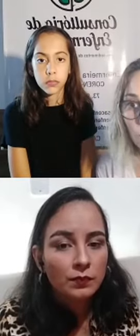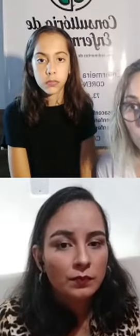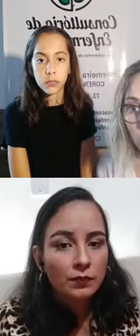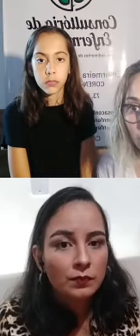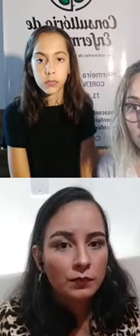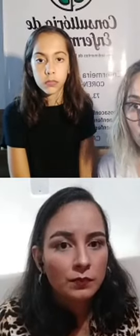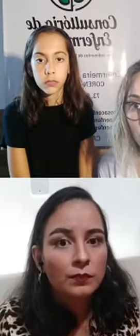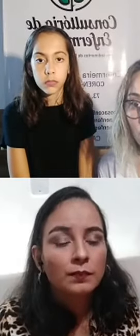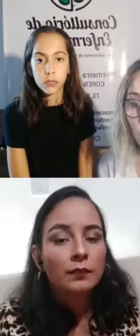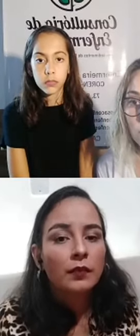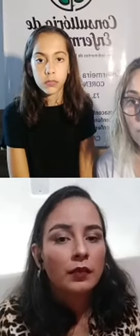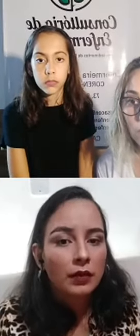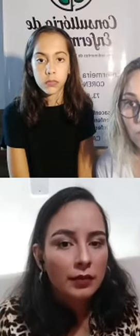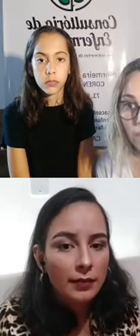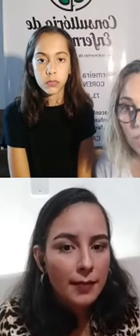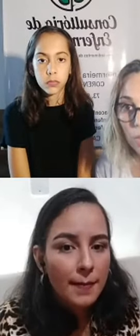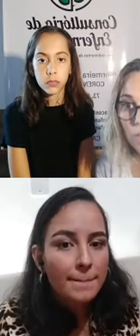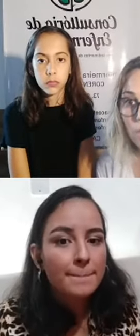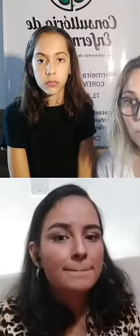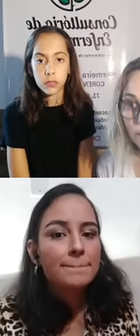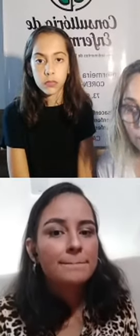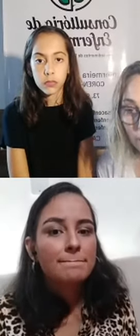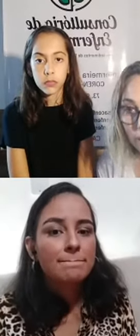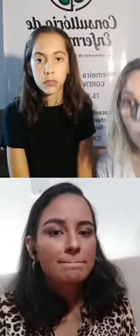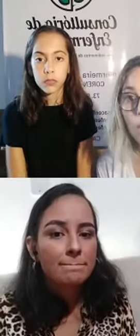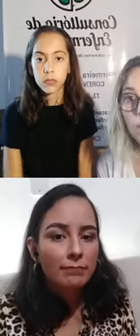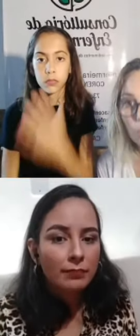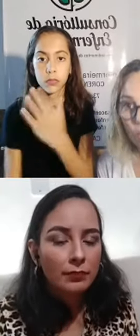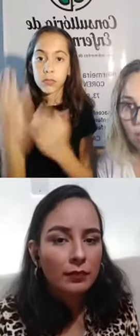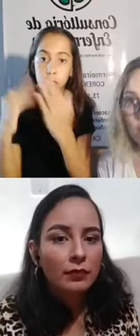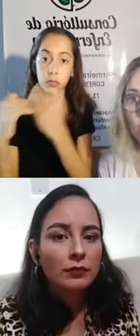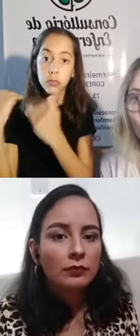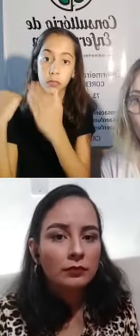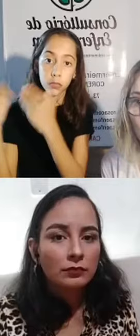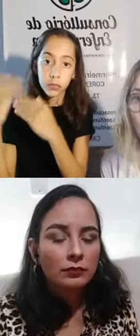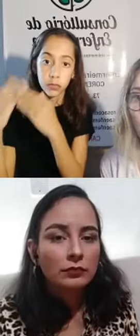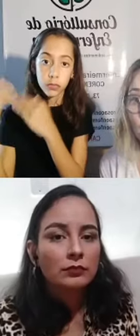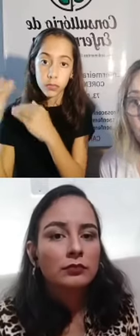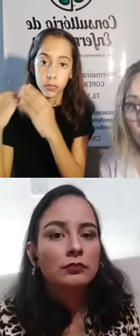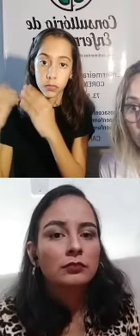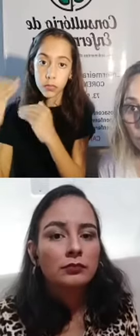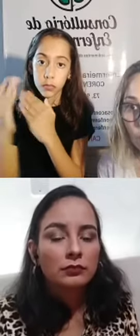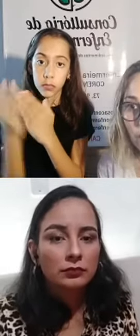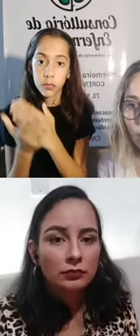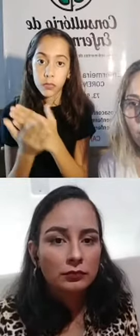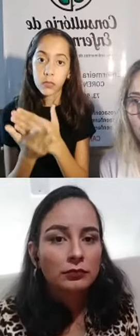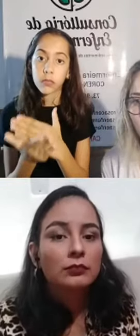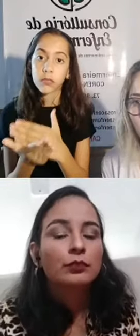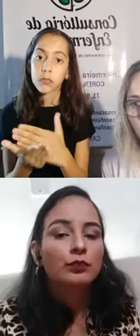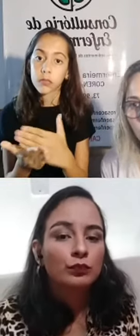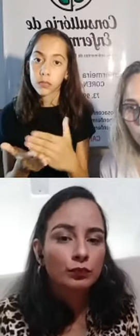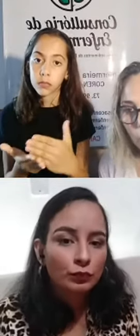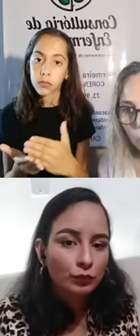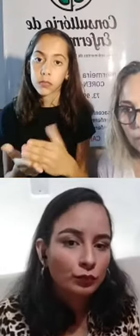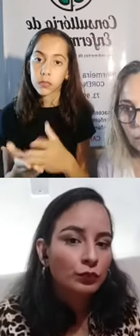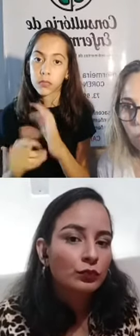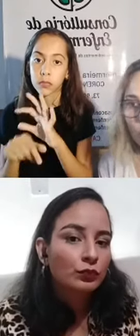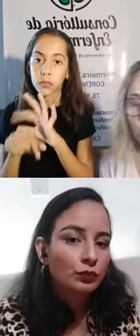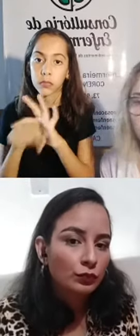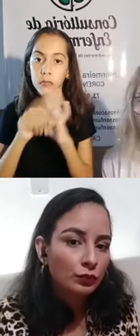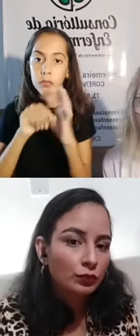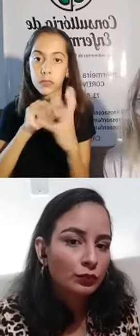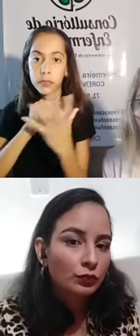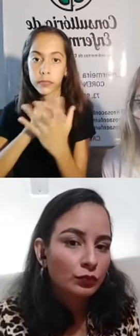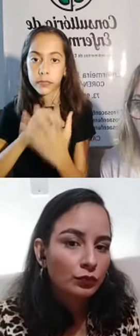caixinha de surpresas. A gente já observou desde o início da pandemia quantas mudanças de tratamento, né? Que começa com